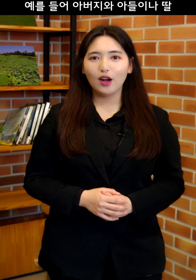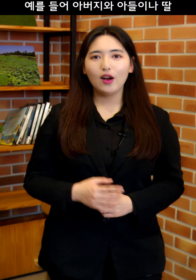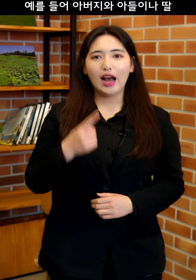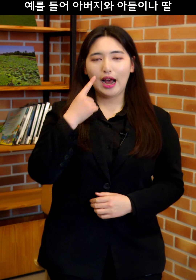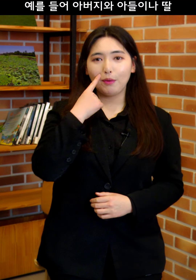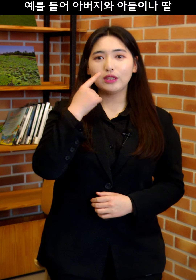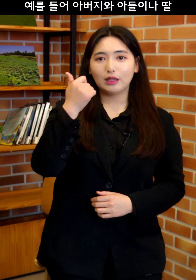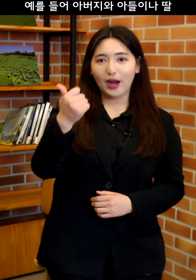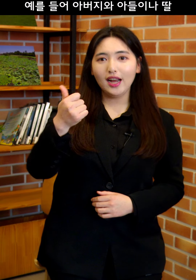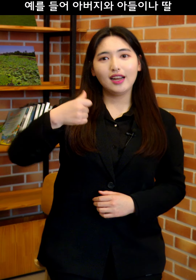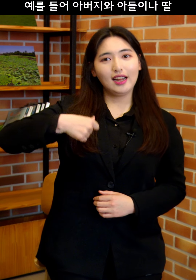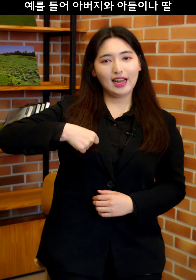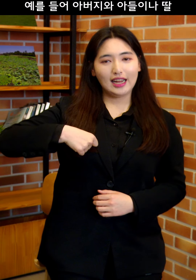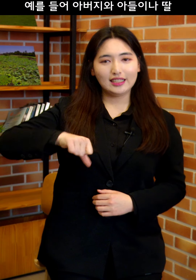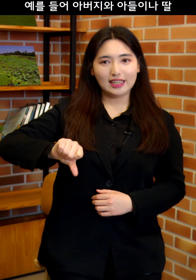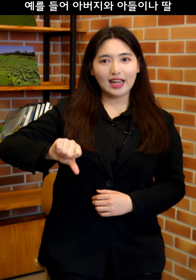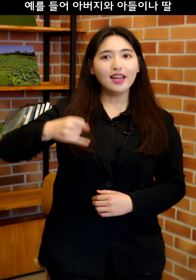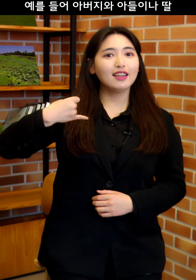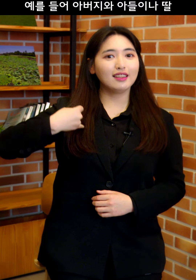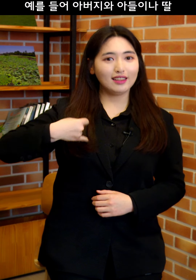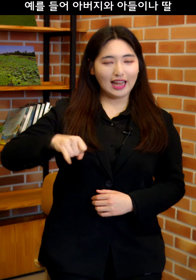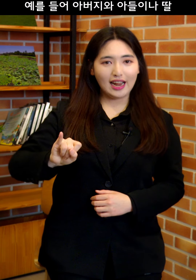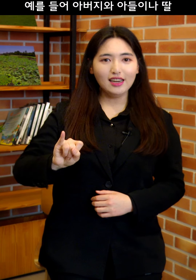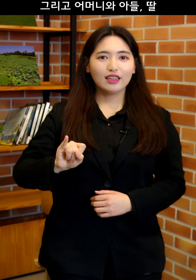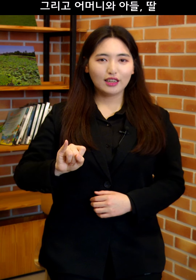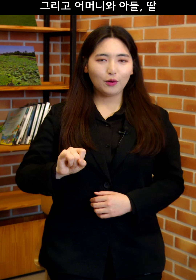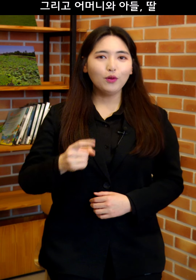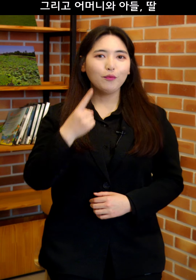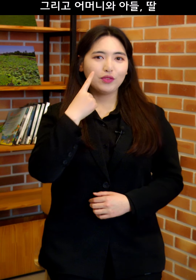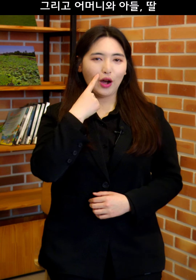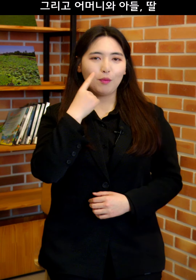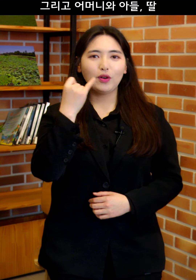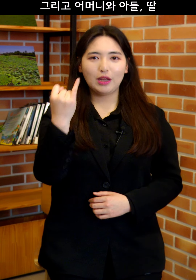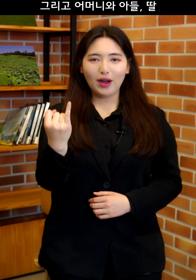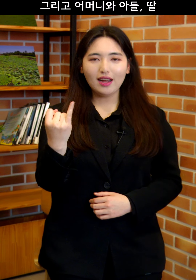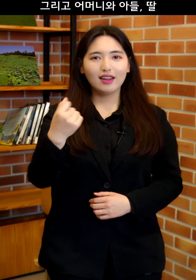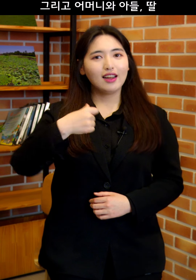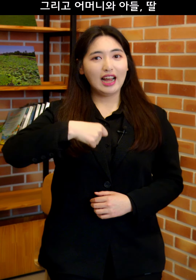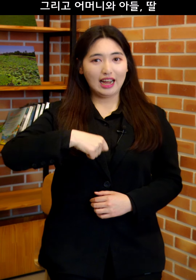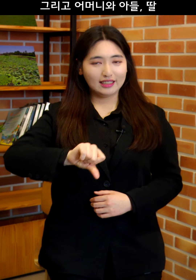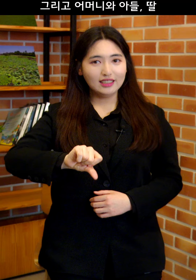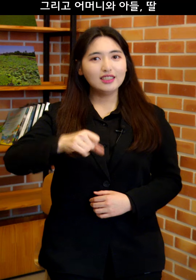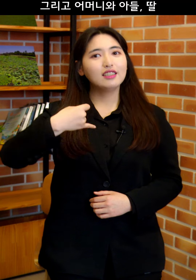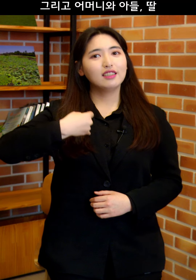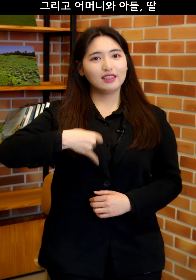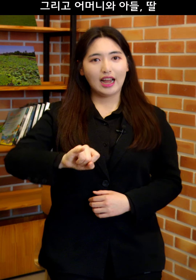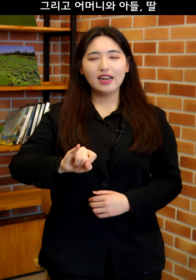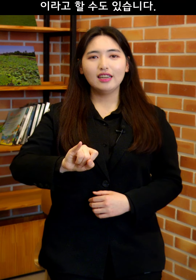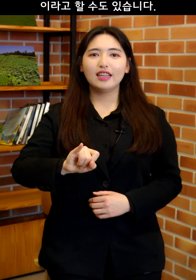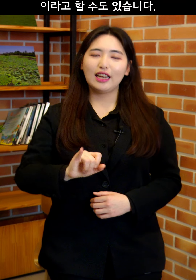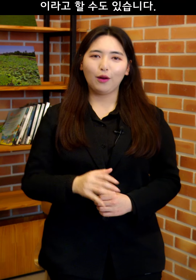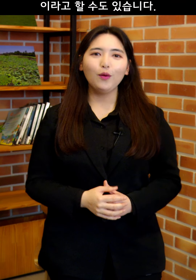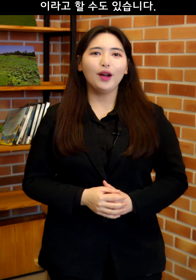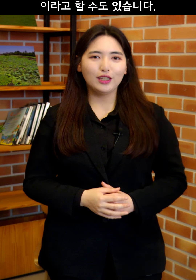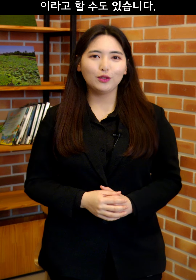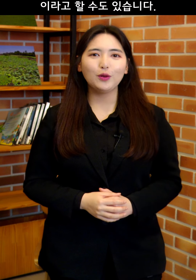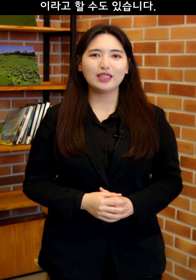들어 아버지와 아들이나 딸, 그리고 어머니와 아들, 딸이라고 할 수도